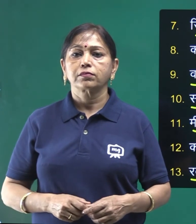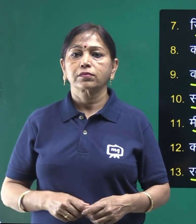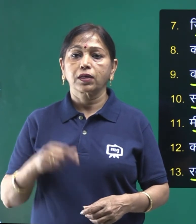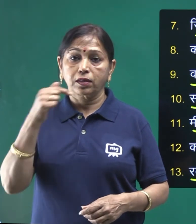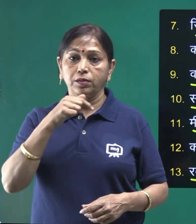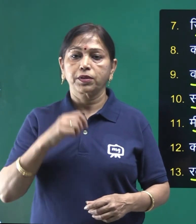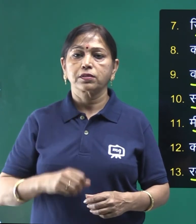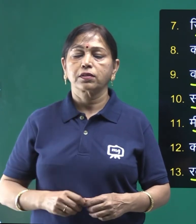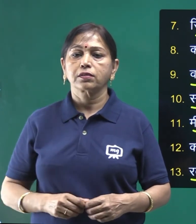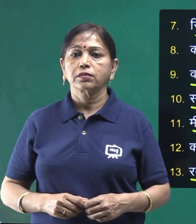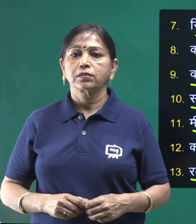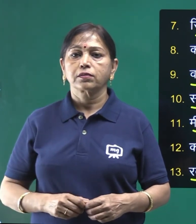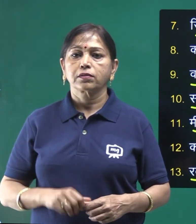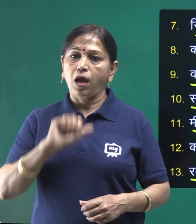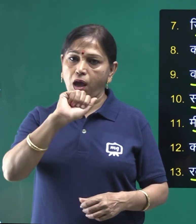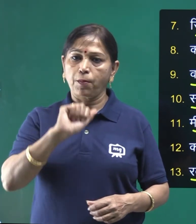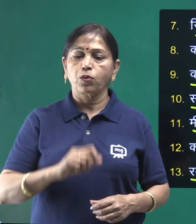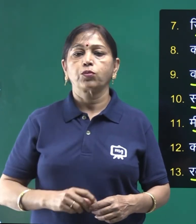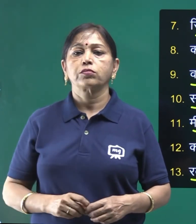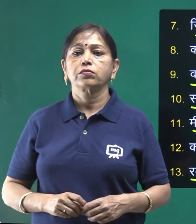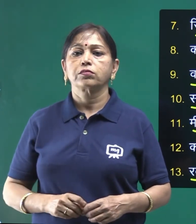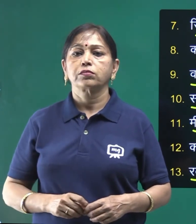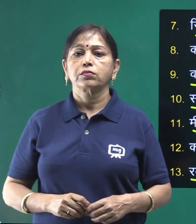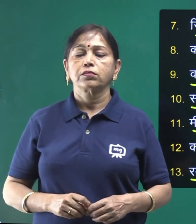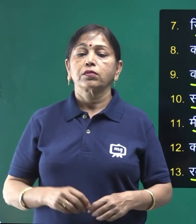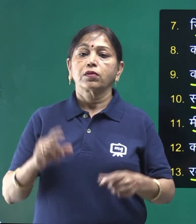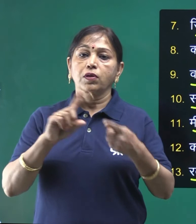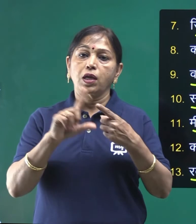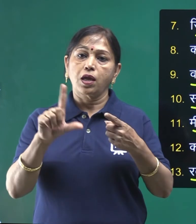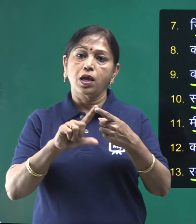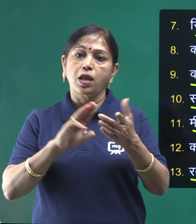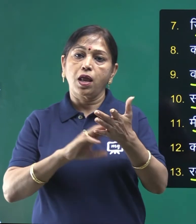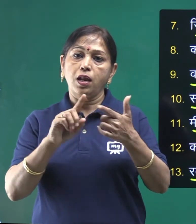इनमें से आपको तत्व